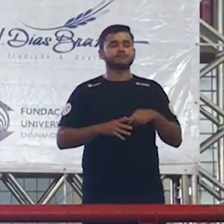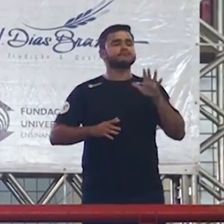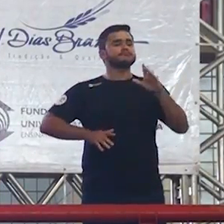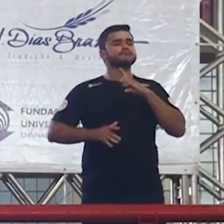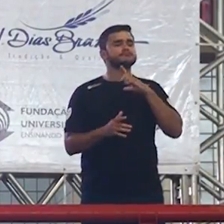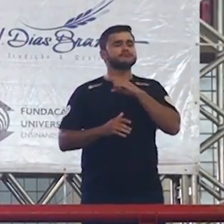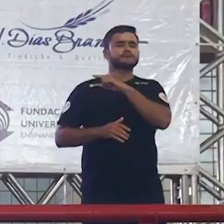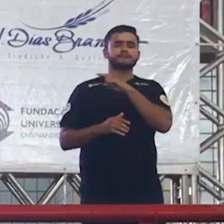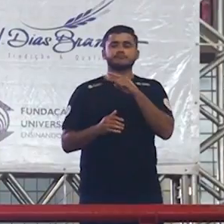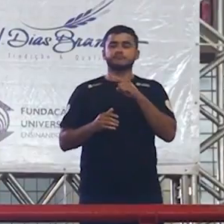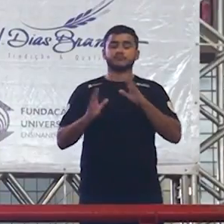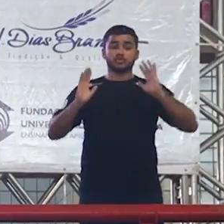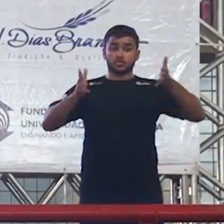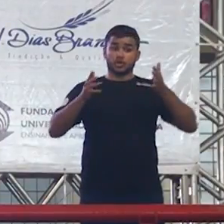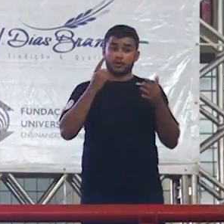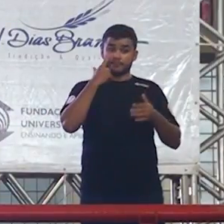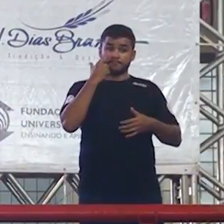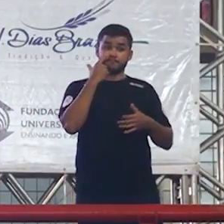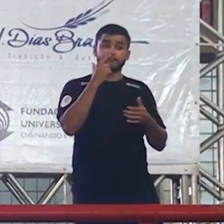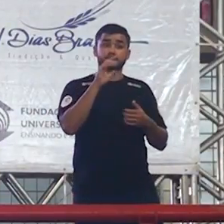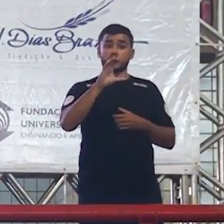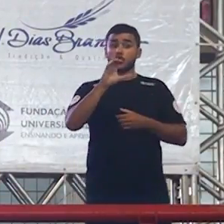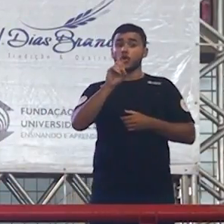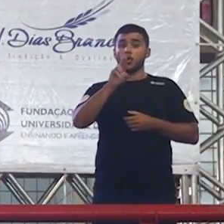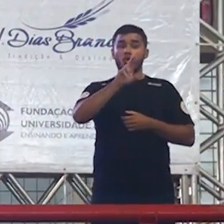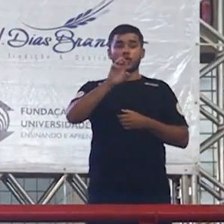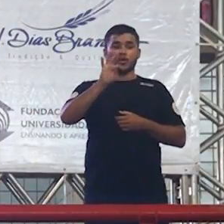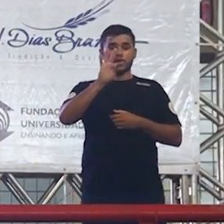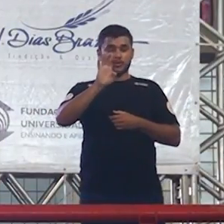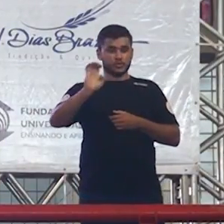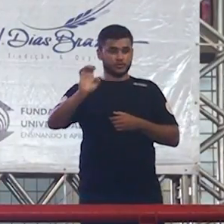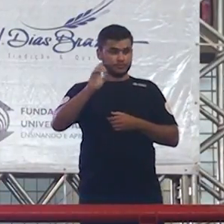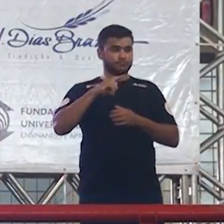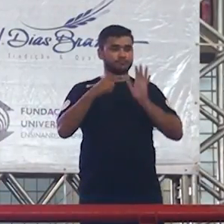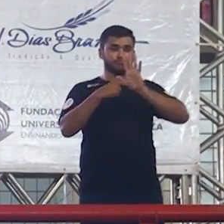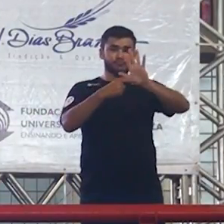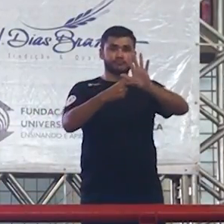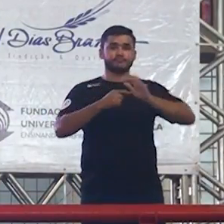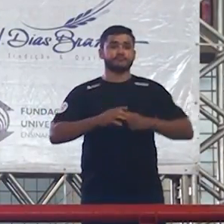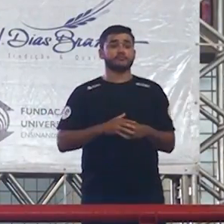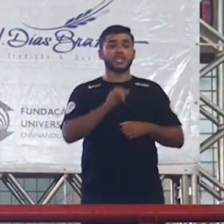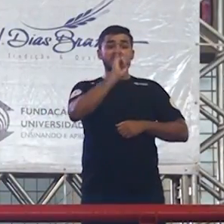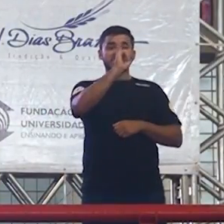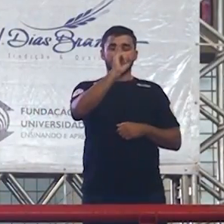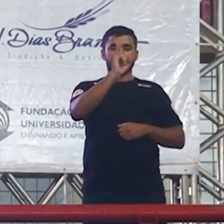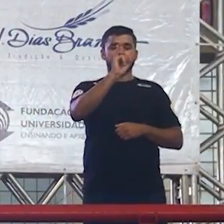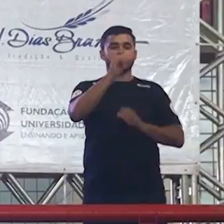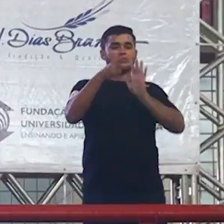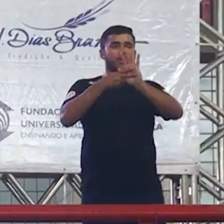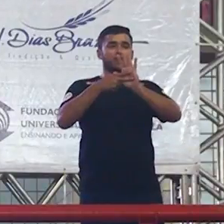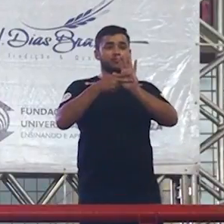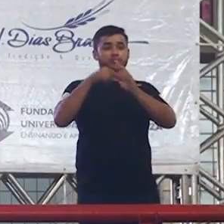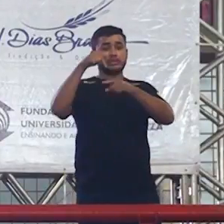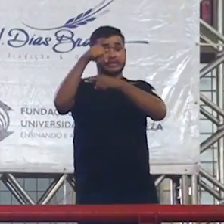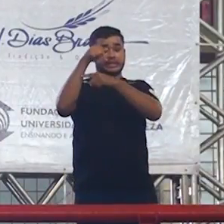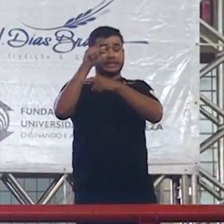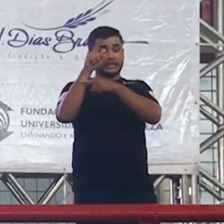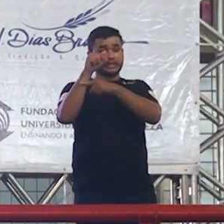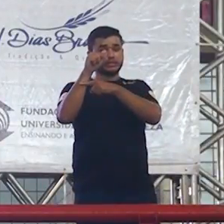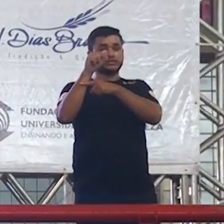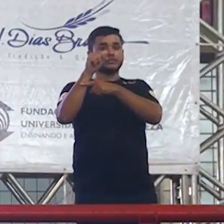nós falamos até agora? Corrente é carga sobre o tempo. I igual a Q sobre T.